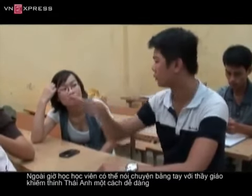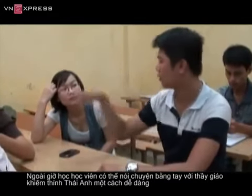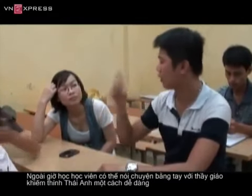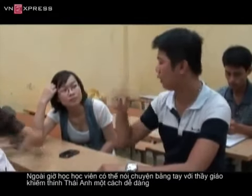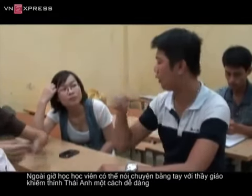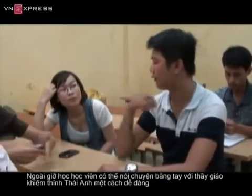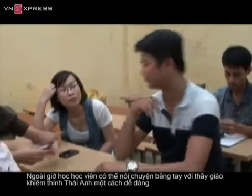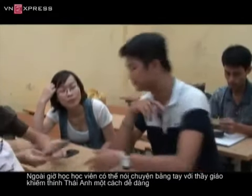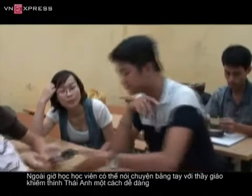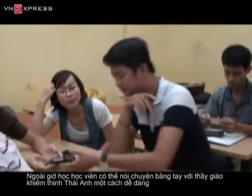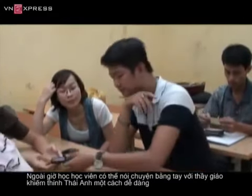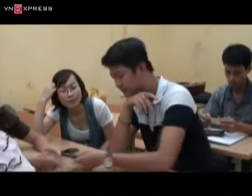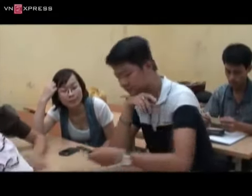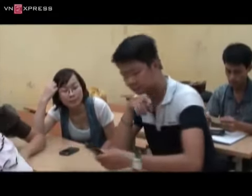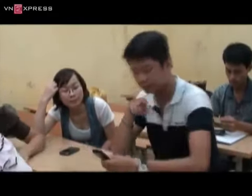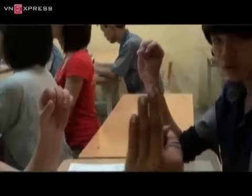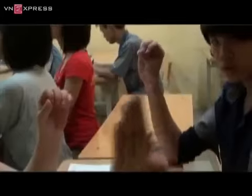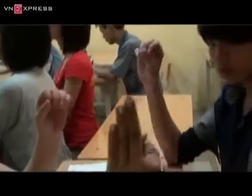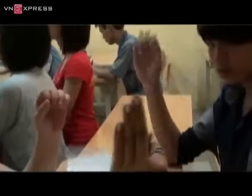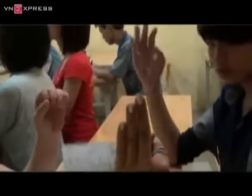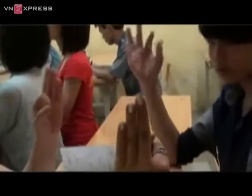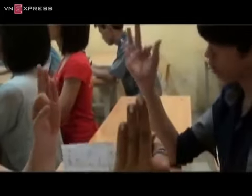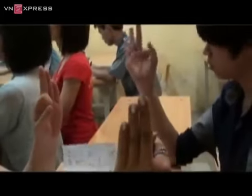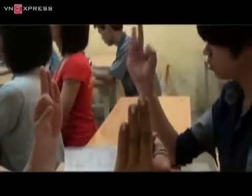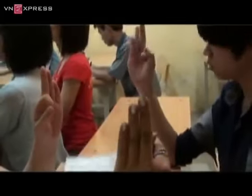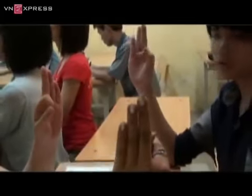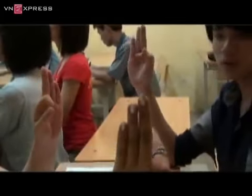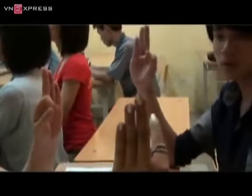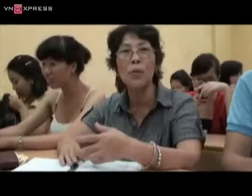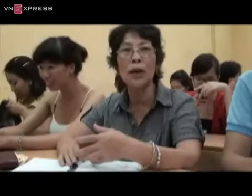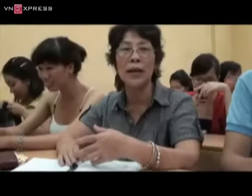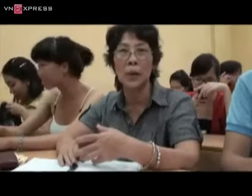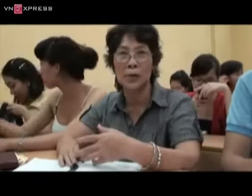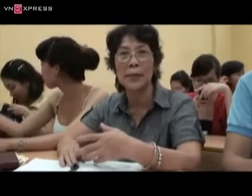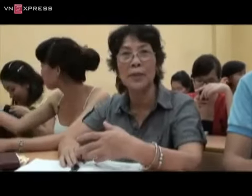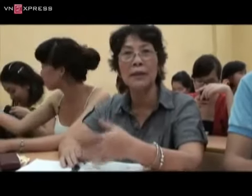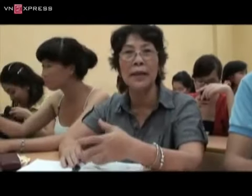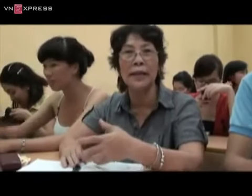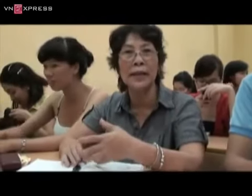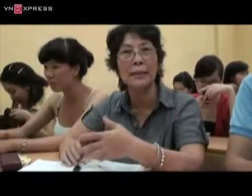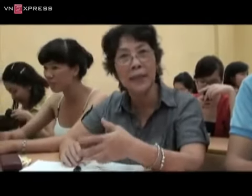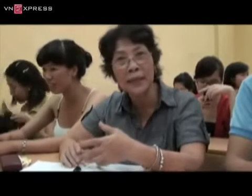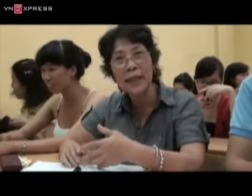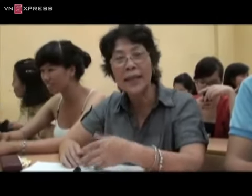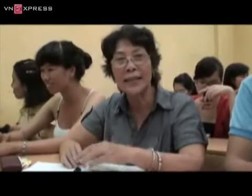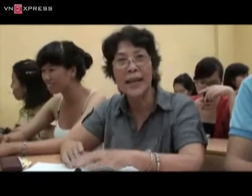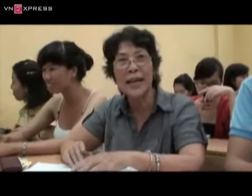cho cô, cảm giác giúp cho cô là cái trí tưởng tượng nó phong phú hơn, và tôi là cô rất muốn là hiểu xem những người người ta khiêm tính,